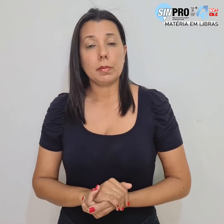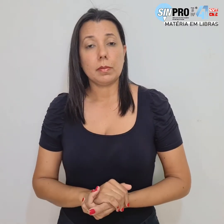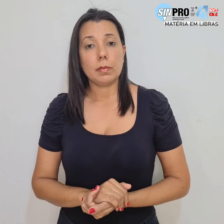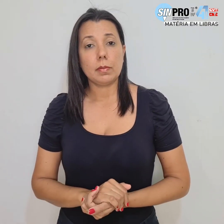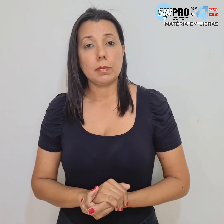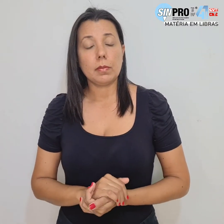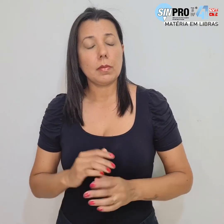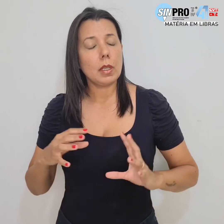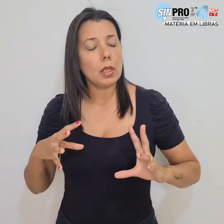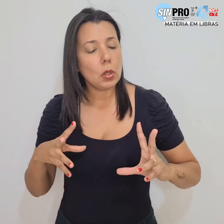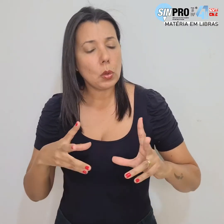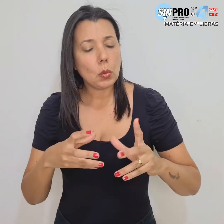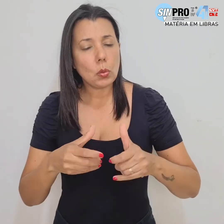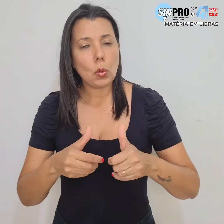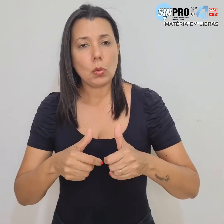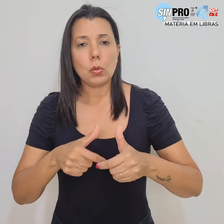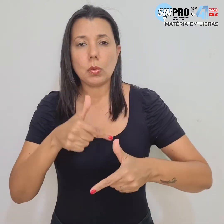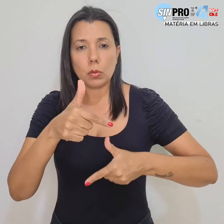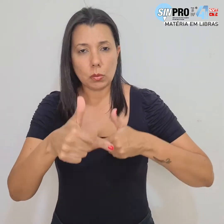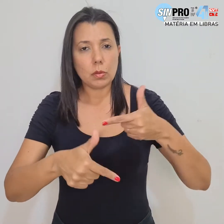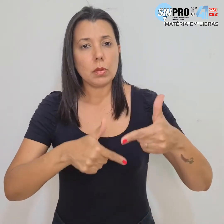e todos os trabalhadores